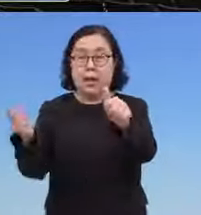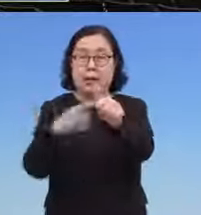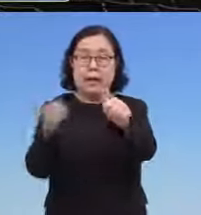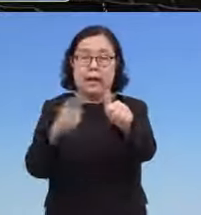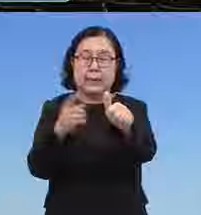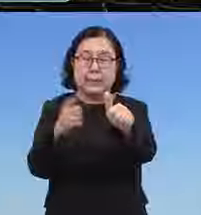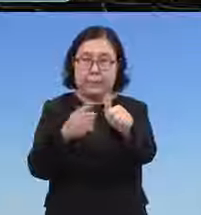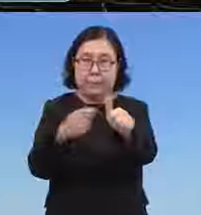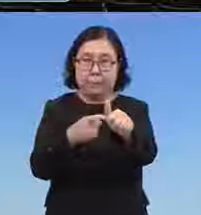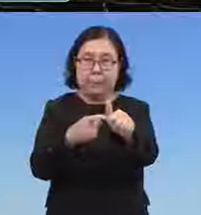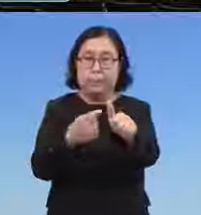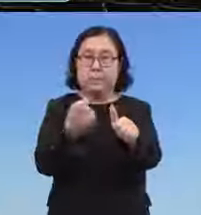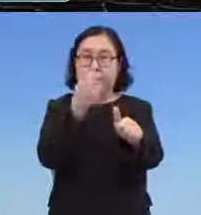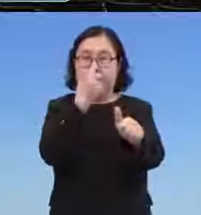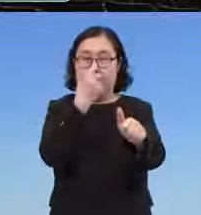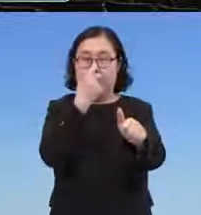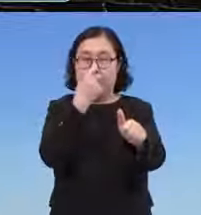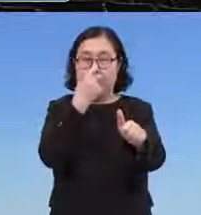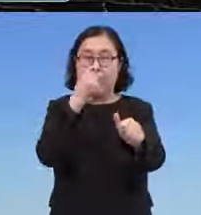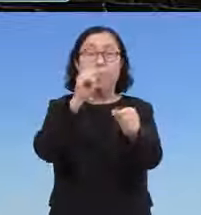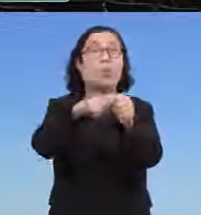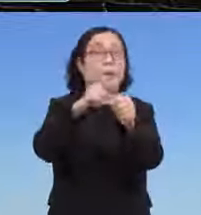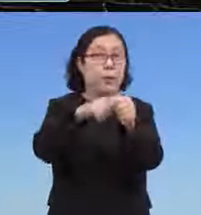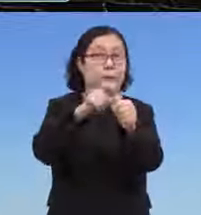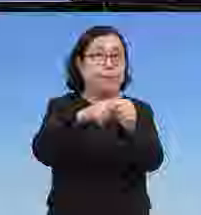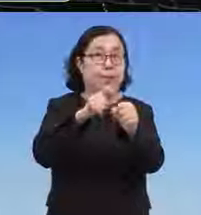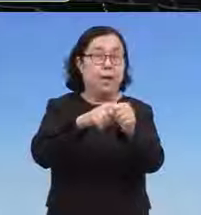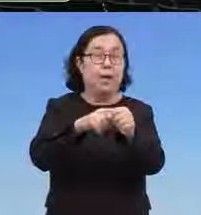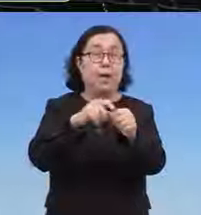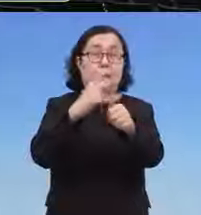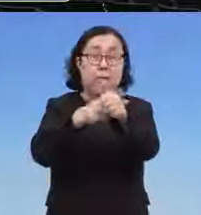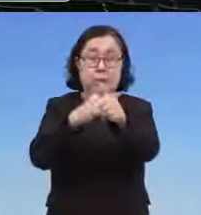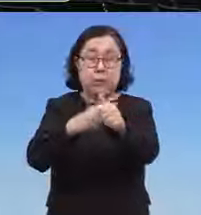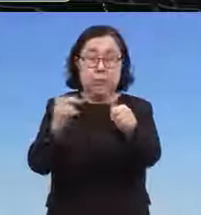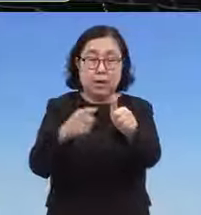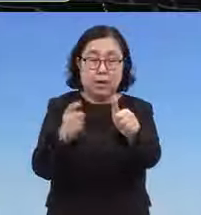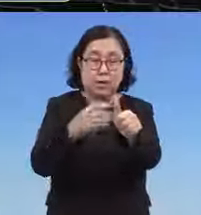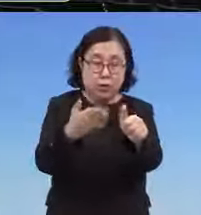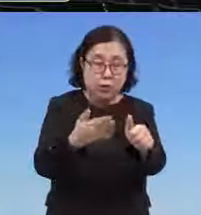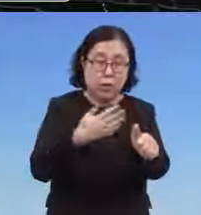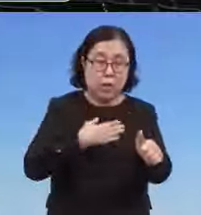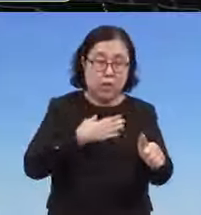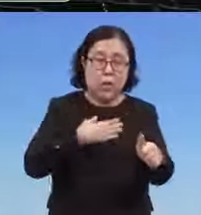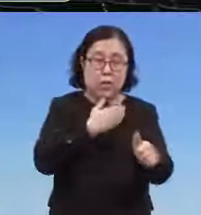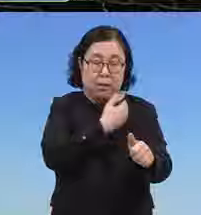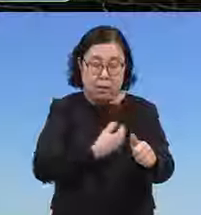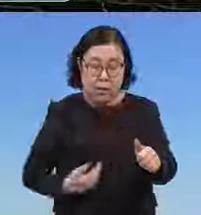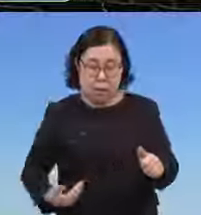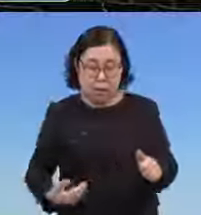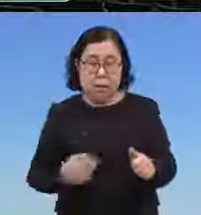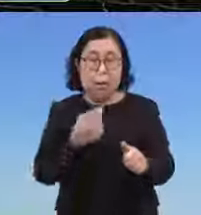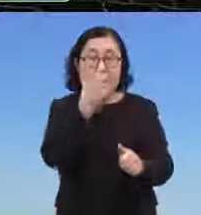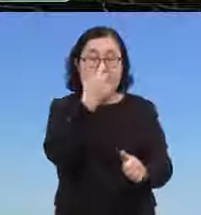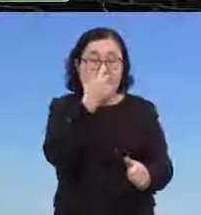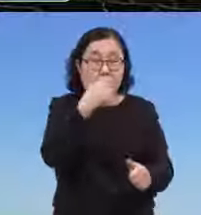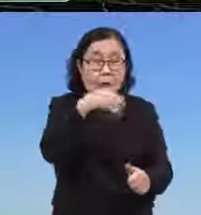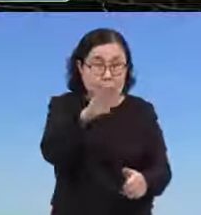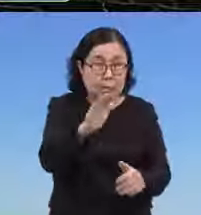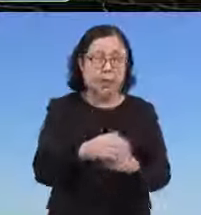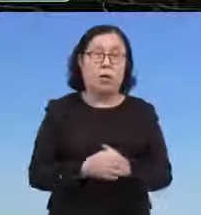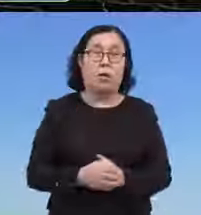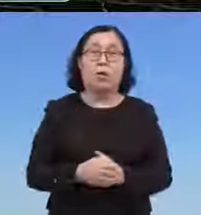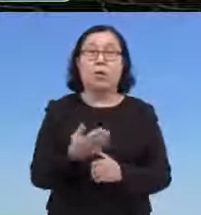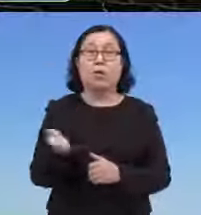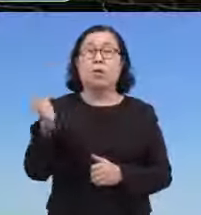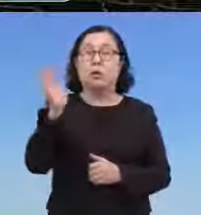사이는 주로 가르침과 배움이 주 목적인 관계였다는 겁니다. 뭘 배우러 가고 뭘 가르쳐 주는